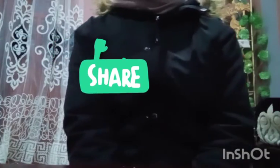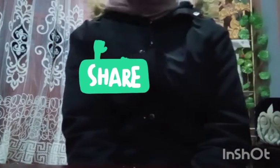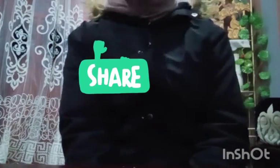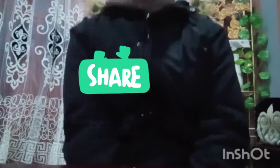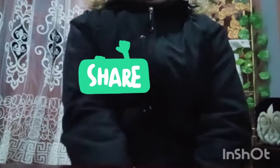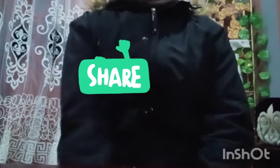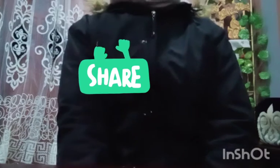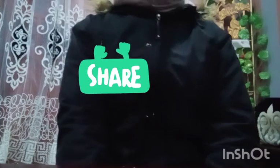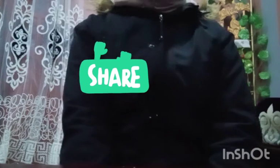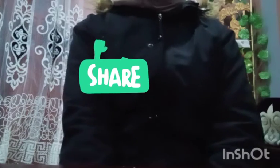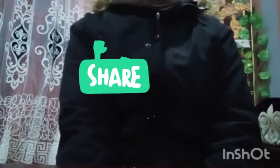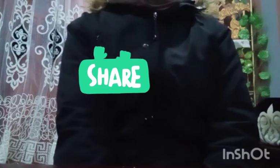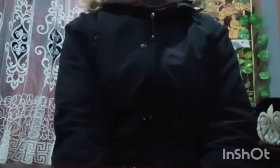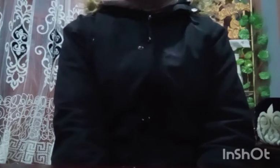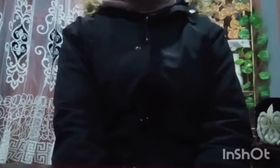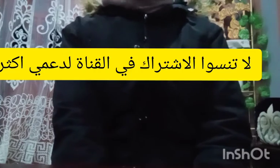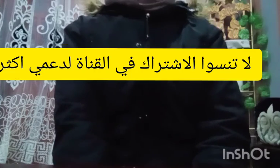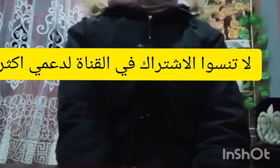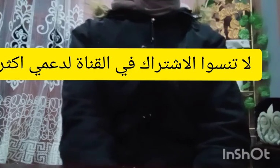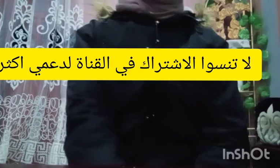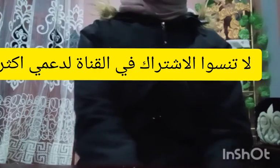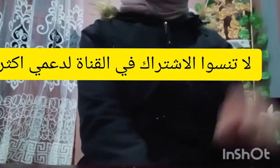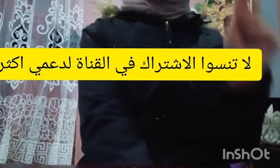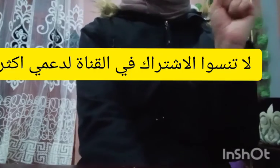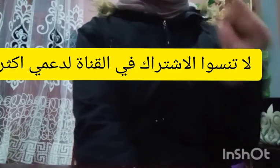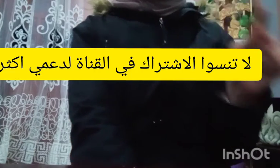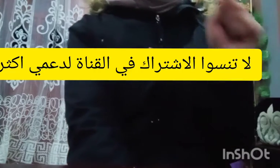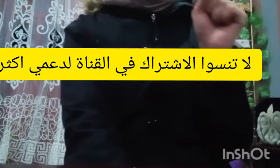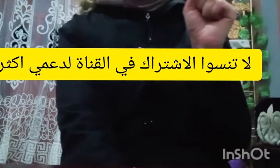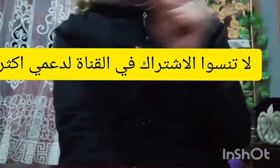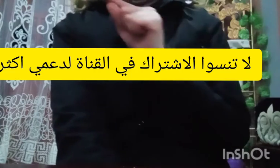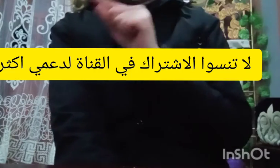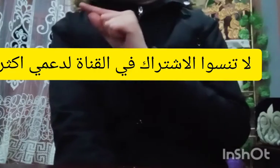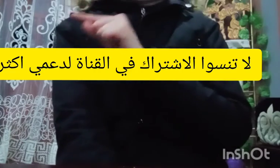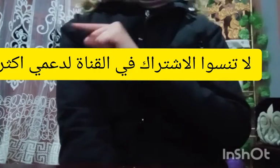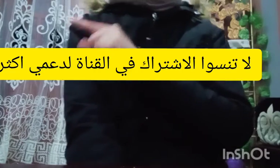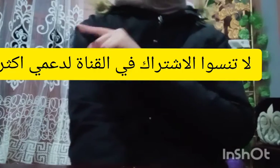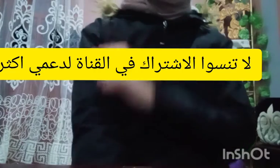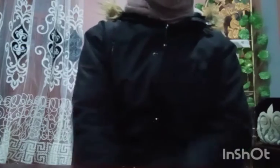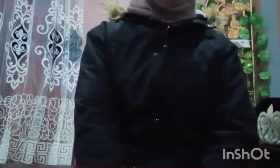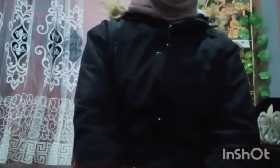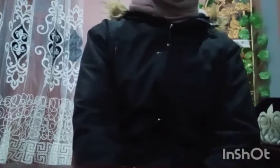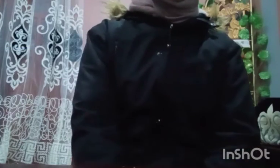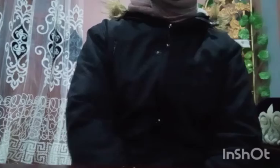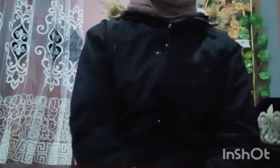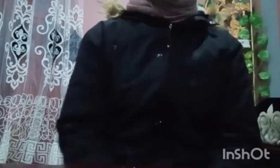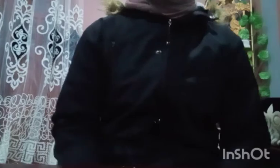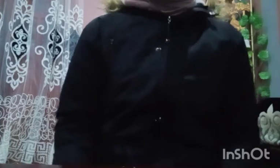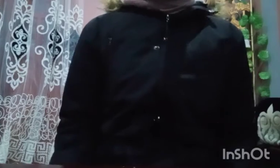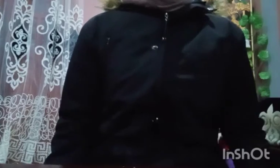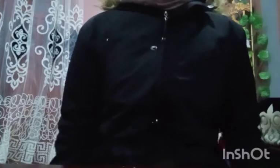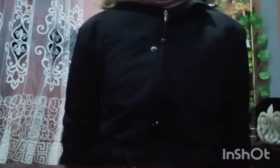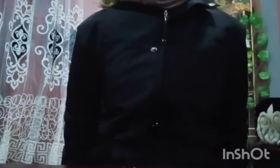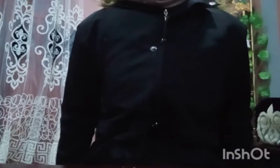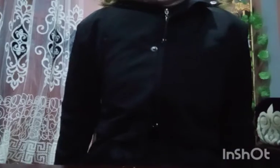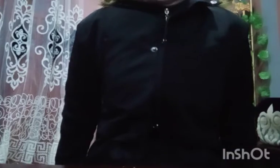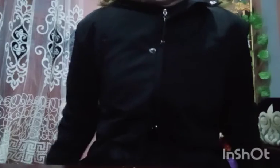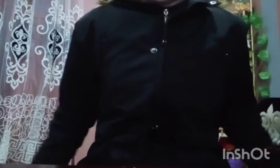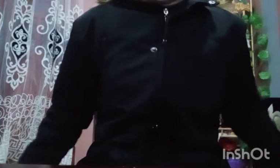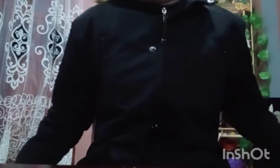وزملائكم تابونيو لي في لاشين انكم تفعلوا زر الجرس وتضغطوا على زر سبسكرايب الاحمر. الفيديو تاع اليوم فيديو